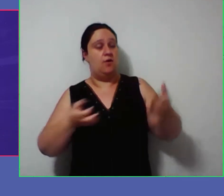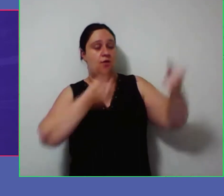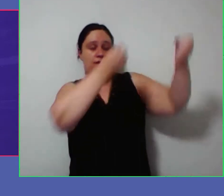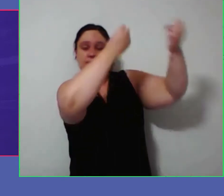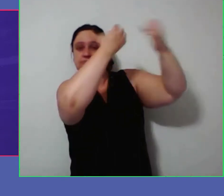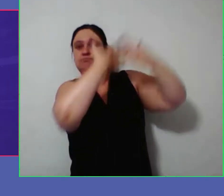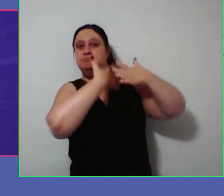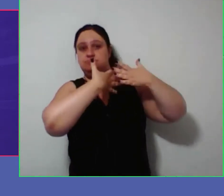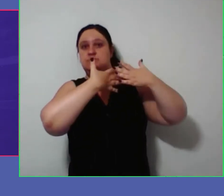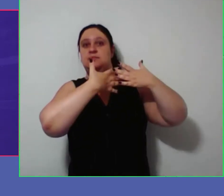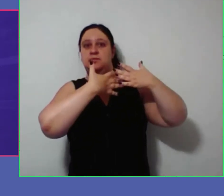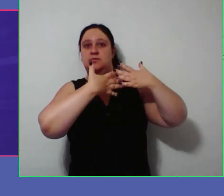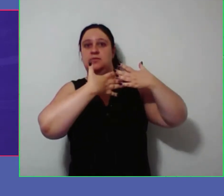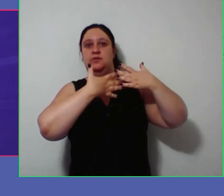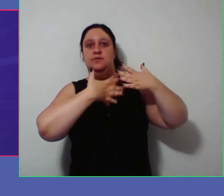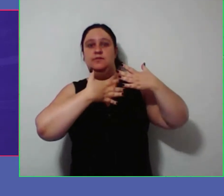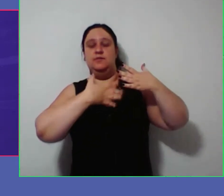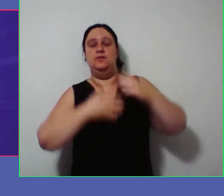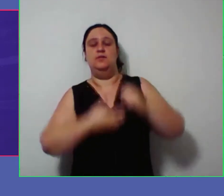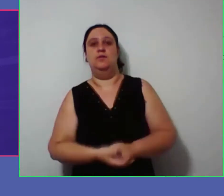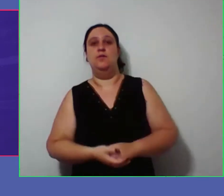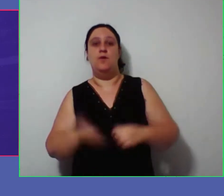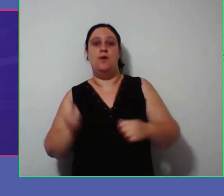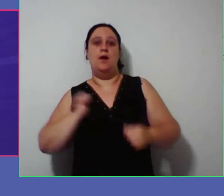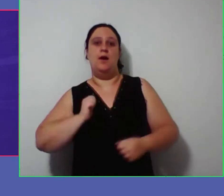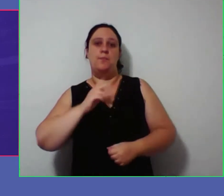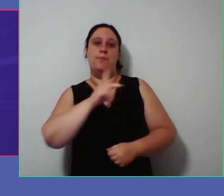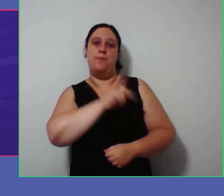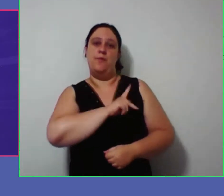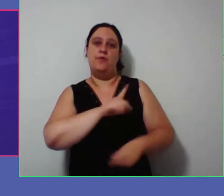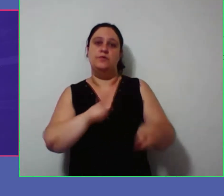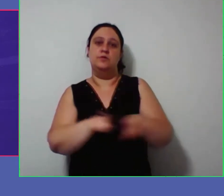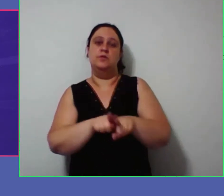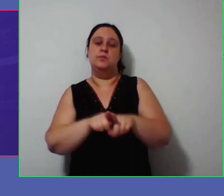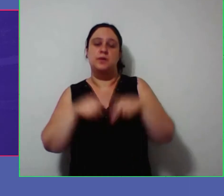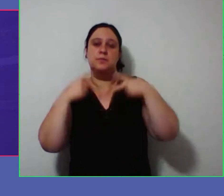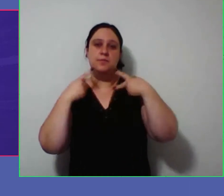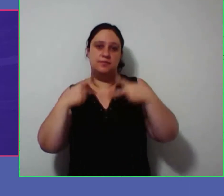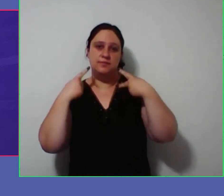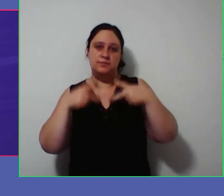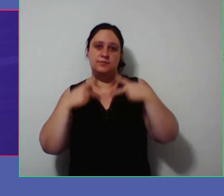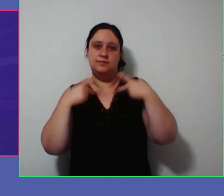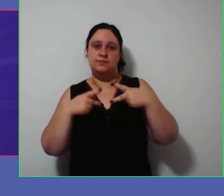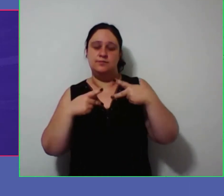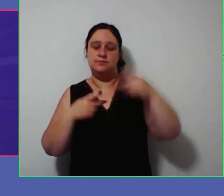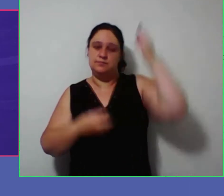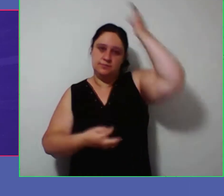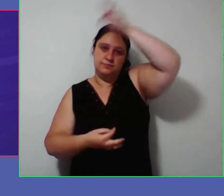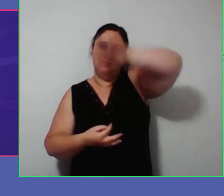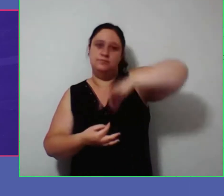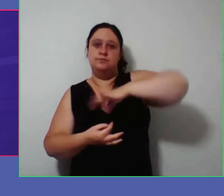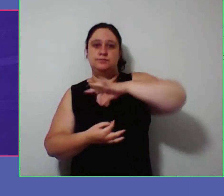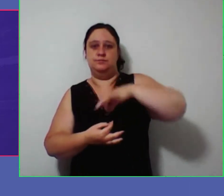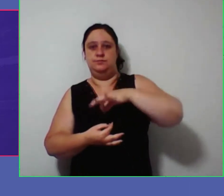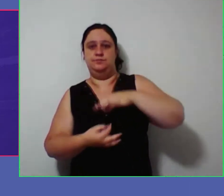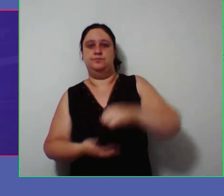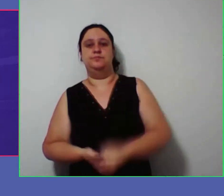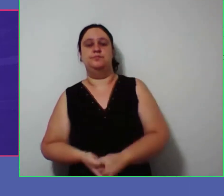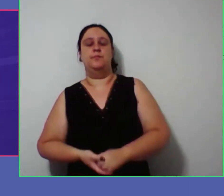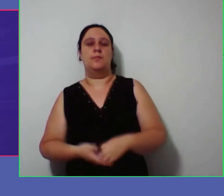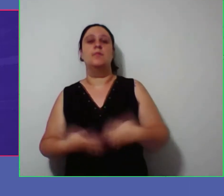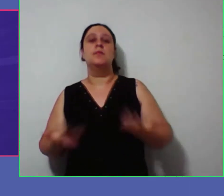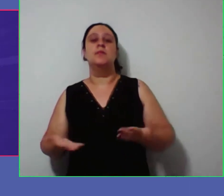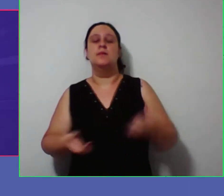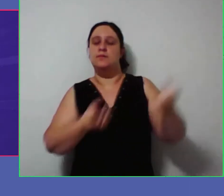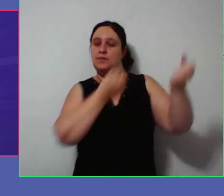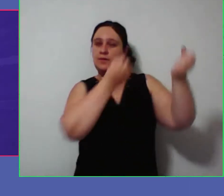seus santos apóstolos e profetas no Espírito. Então, essa revelação que veio